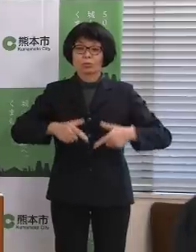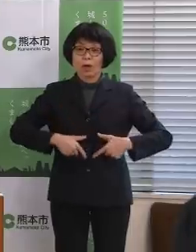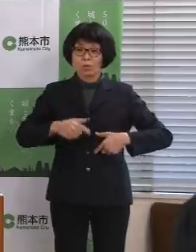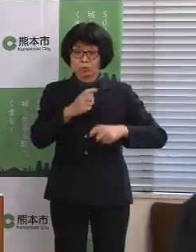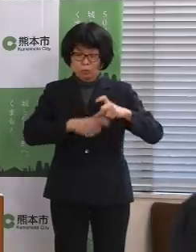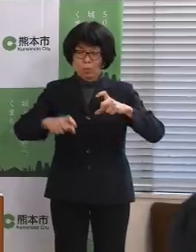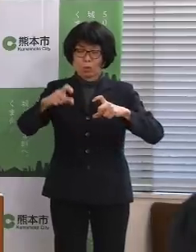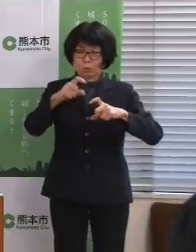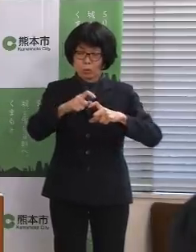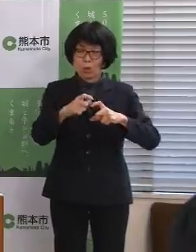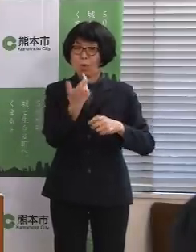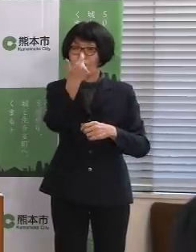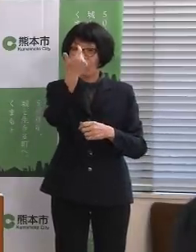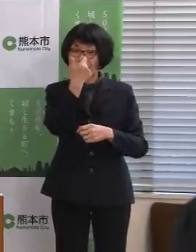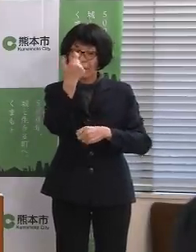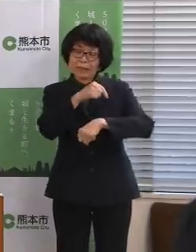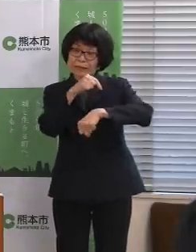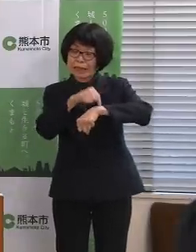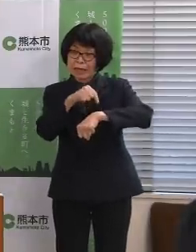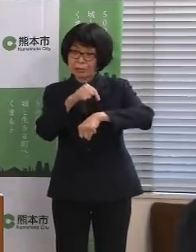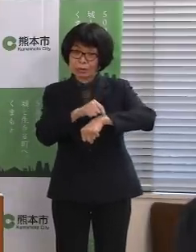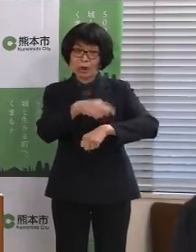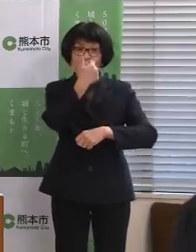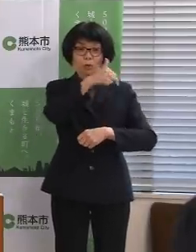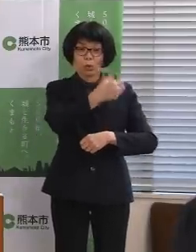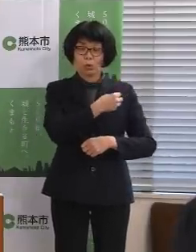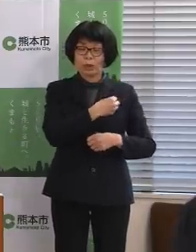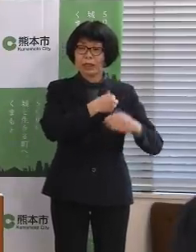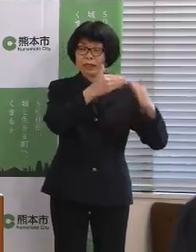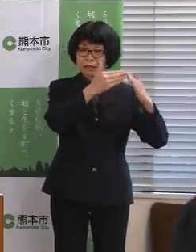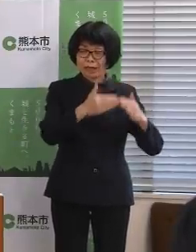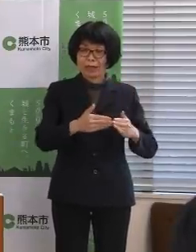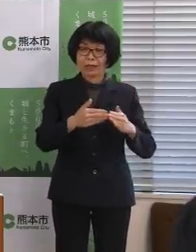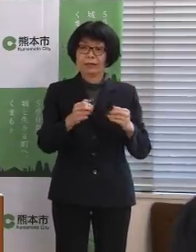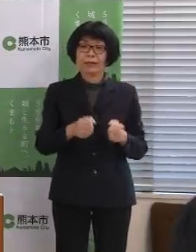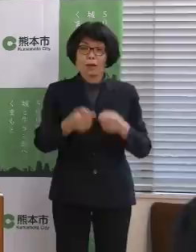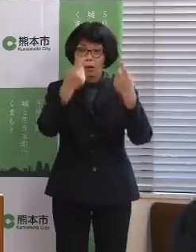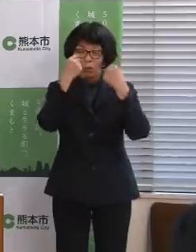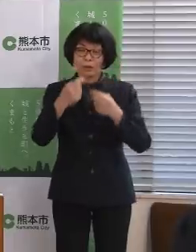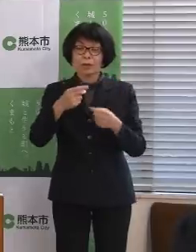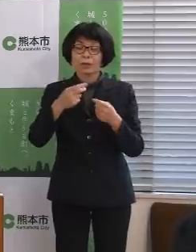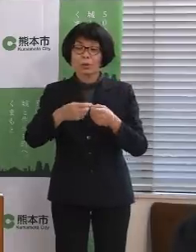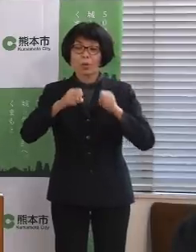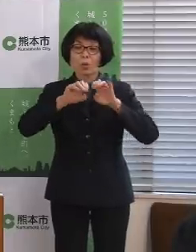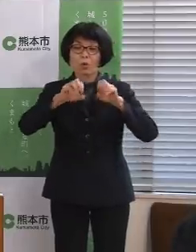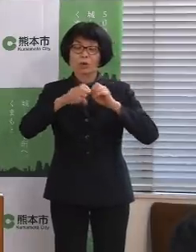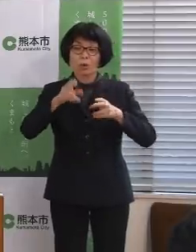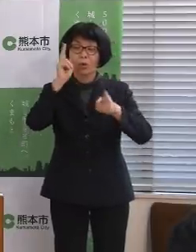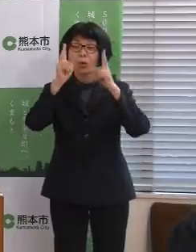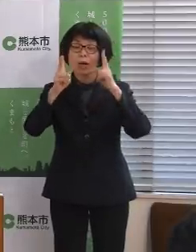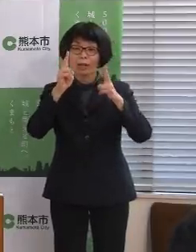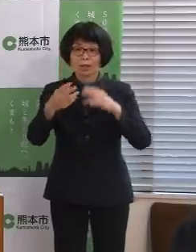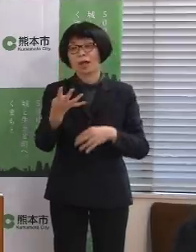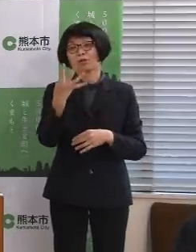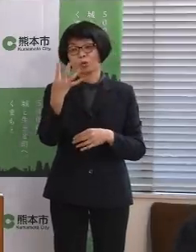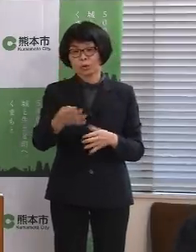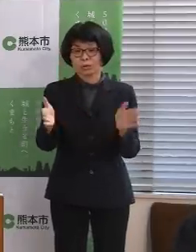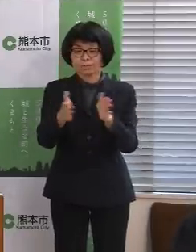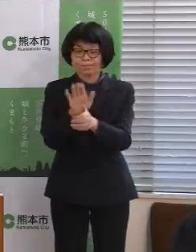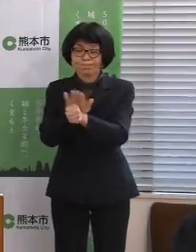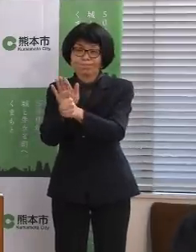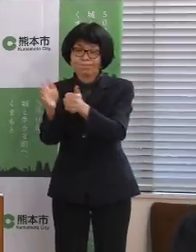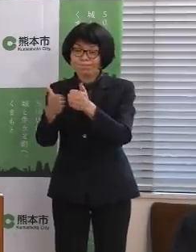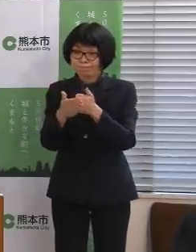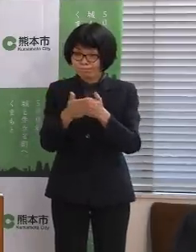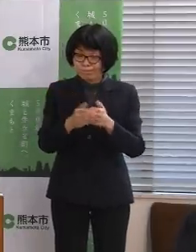を本市教育委員会と民放4社の皆様の連携により放送をしてまいり